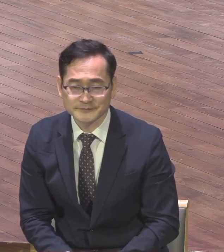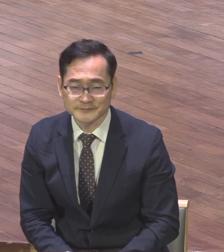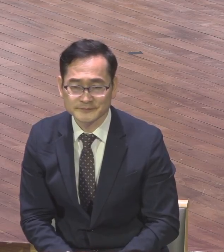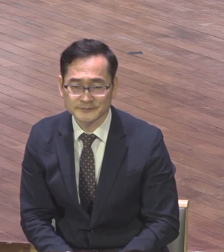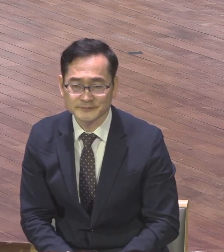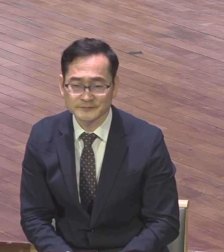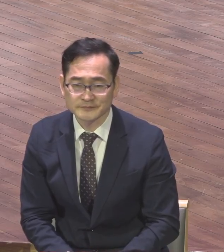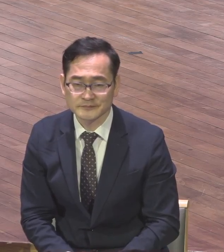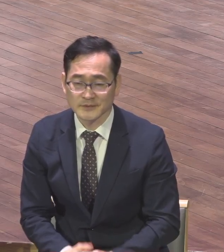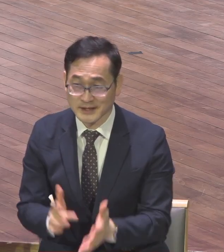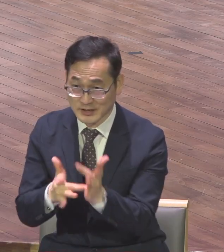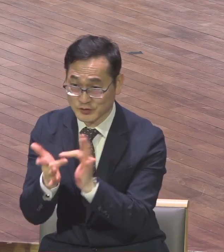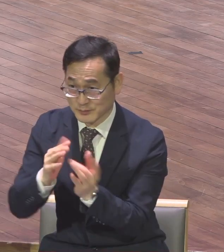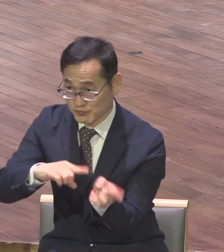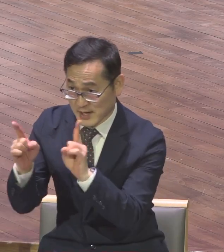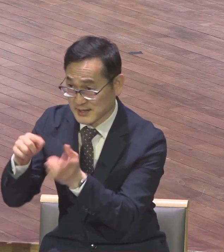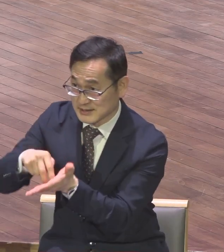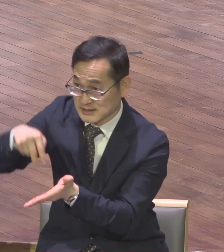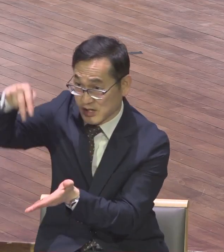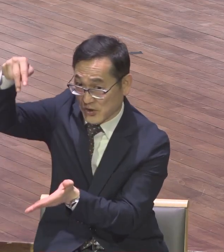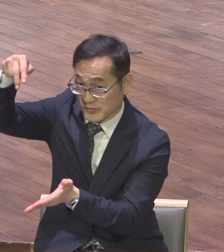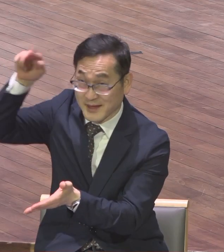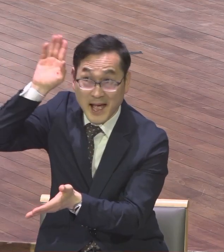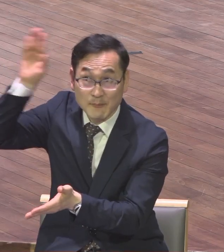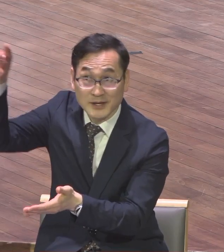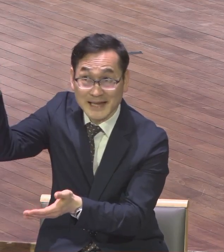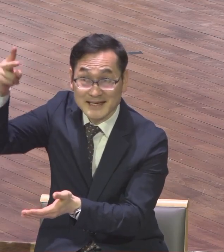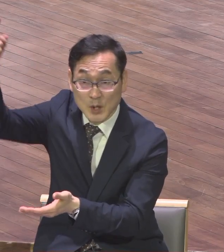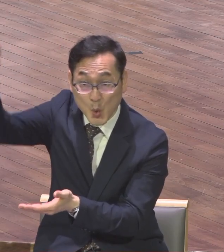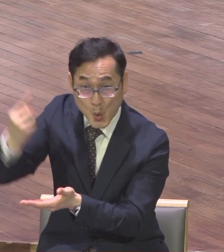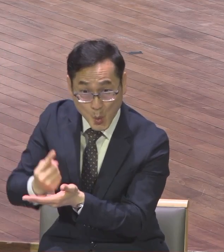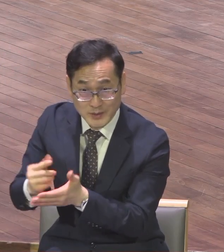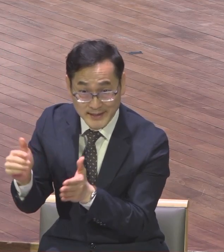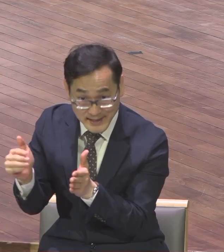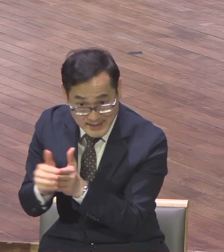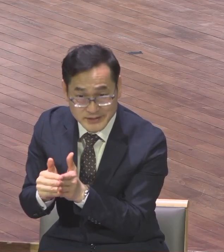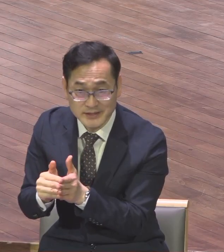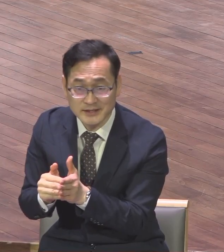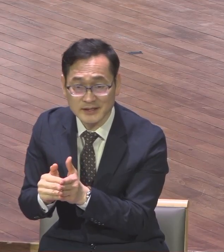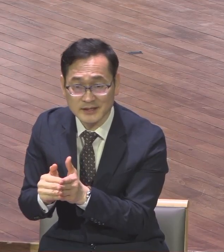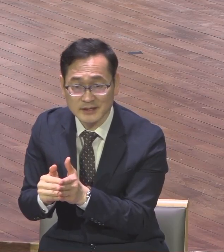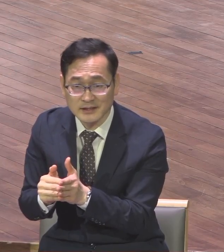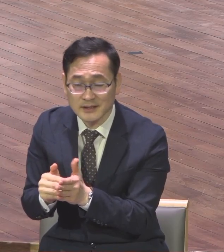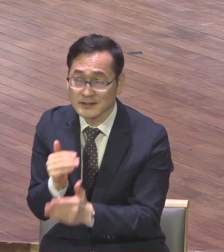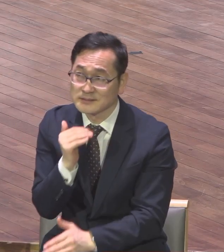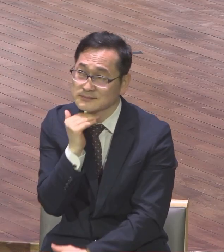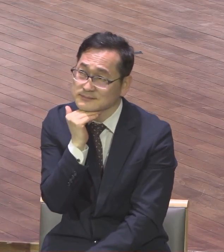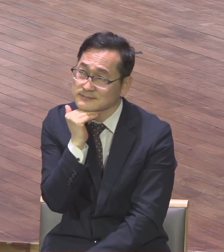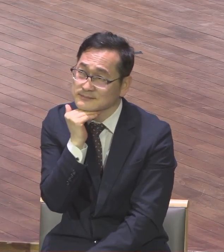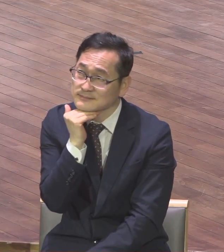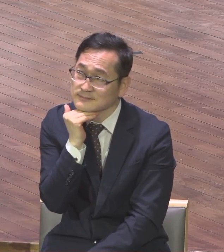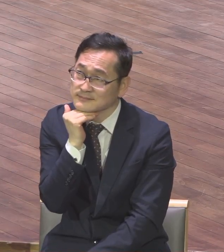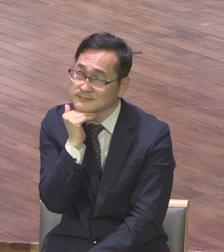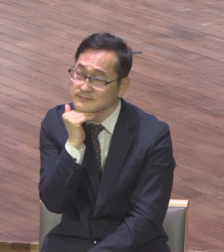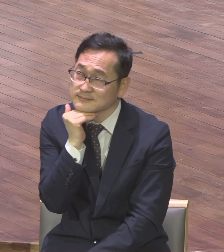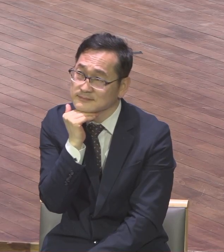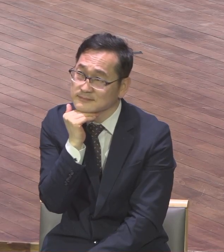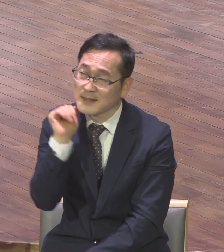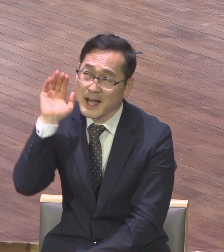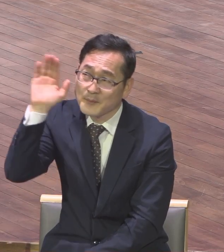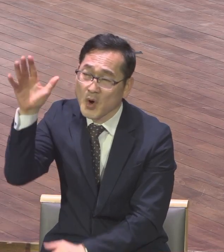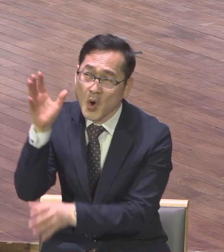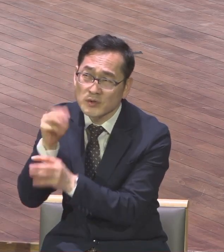부활 성천하신 예수님께서 다시 오실 때까지 그 재림의 시간표를 기다리면서 건강한